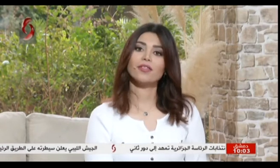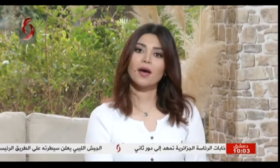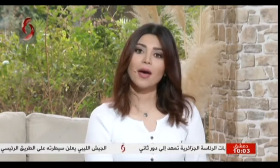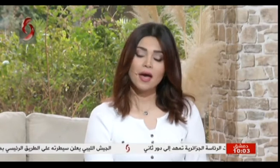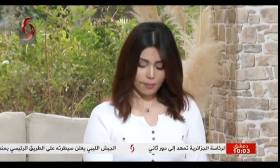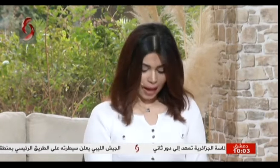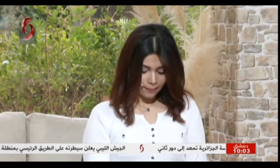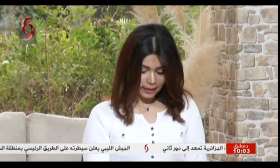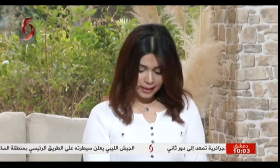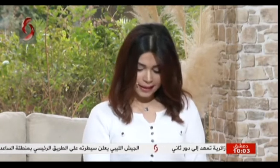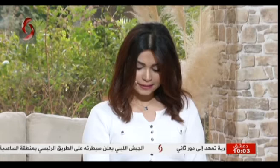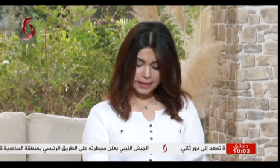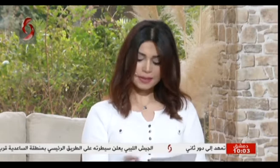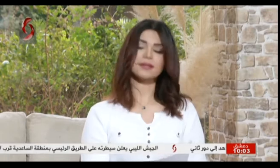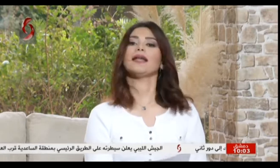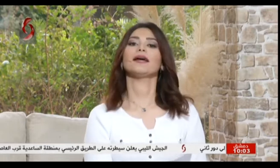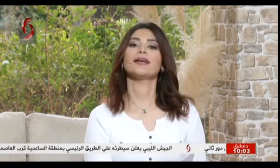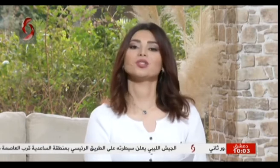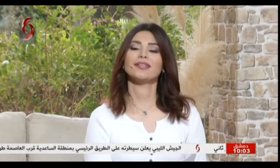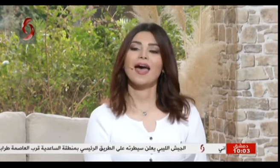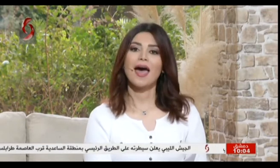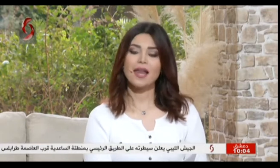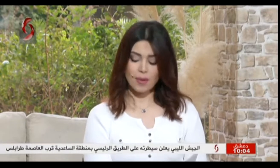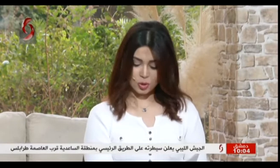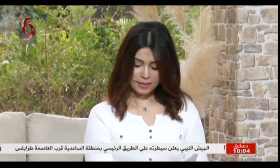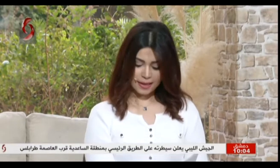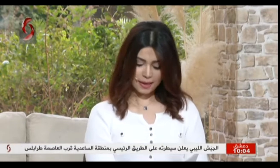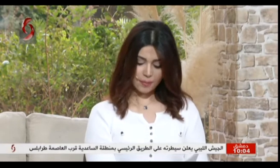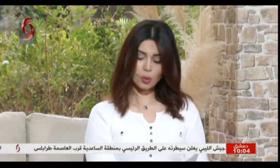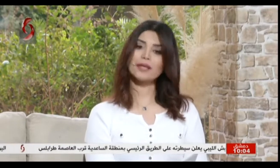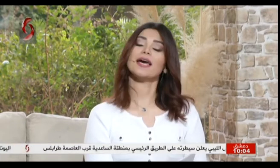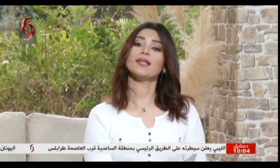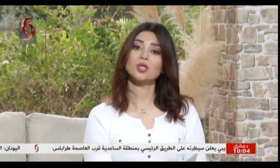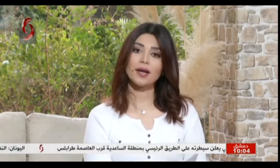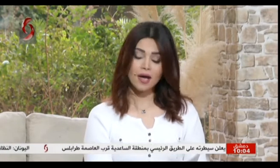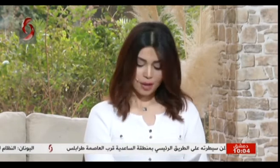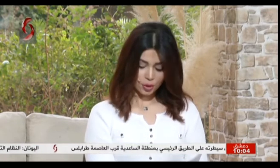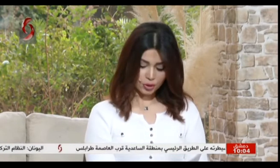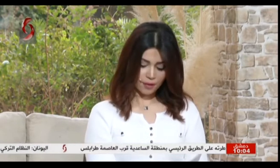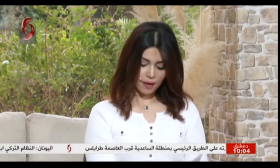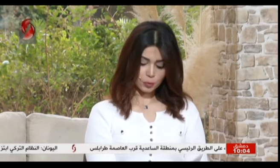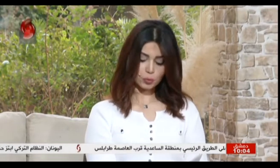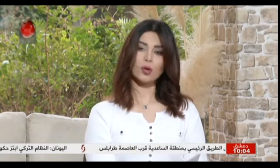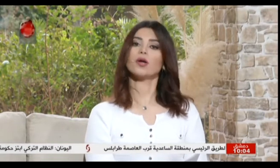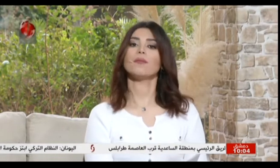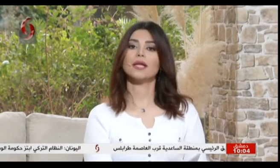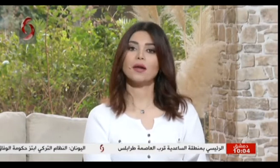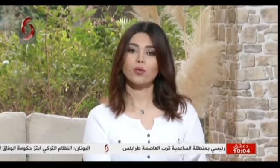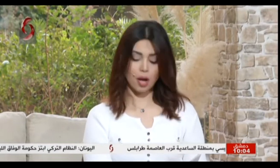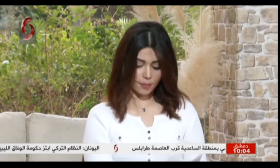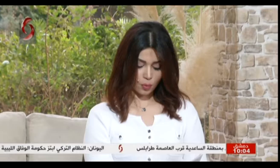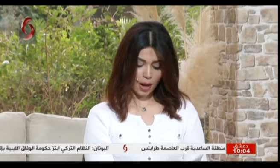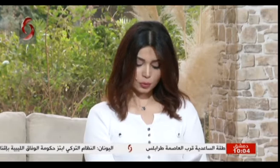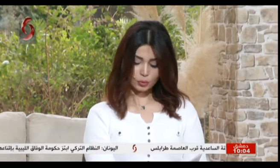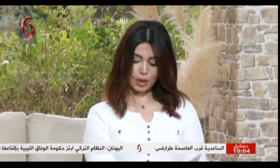هدى هيثم محمد التي حصلت على درجة الماجستير بلغة الإشارة بإشراف الدكتور